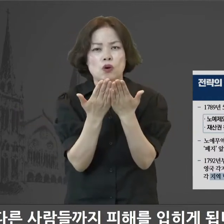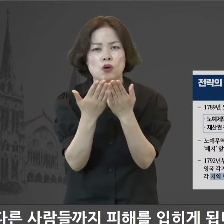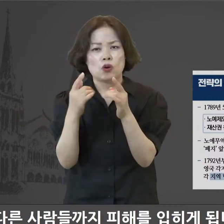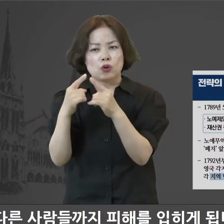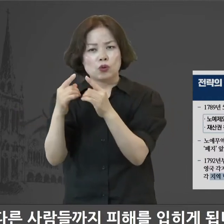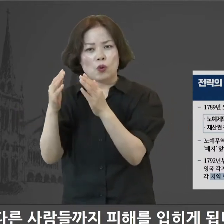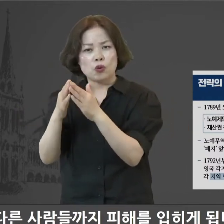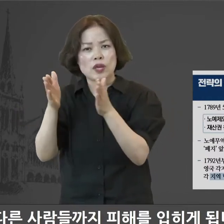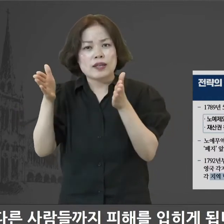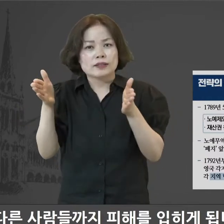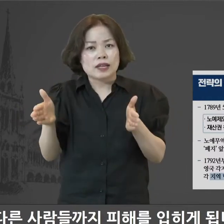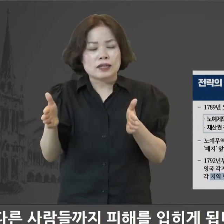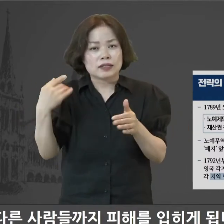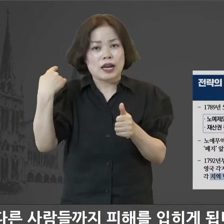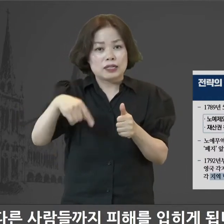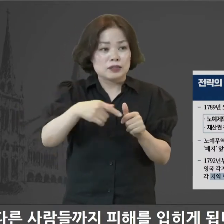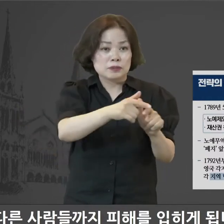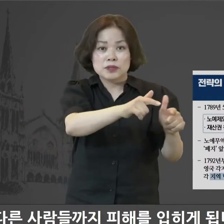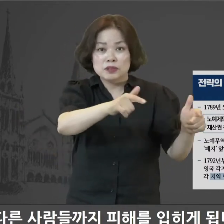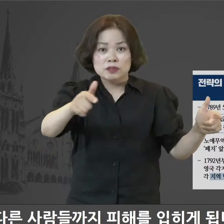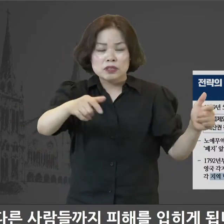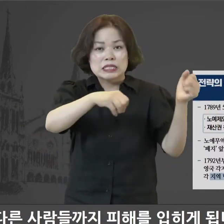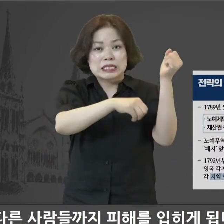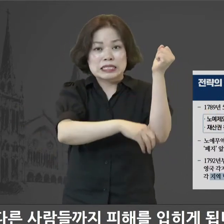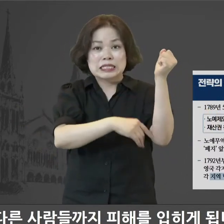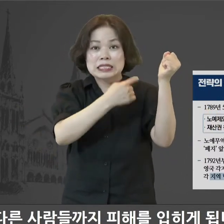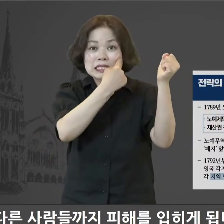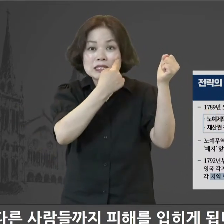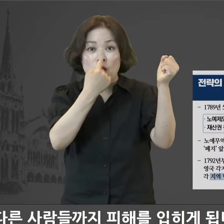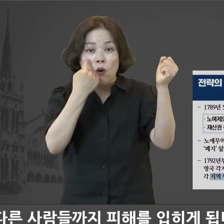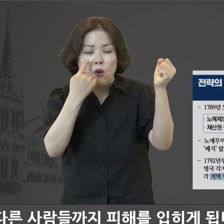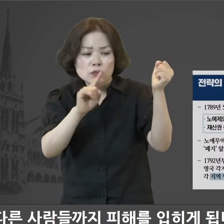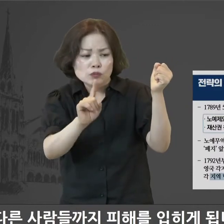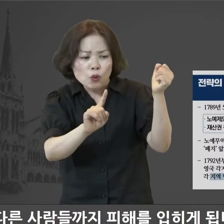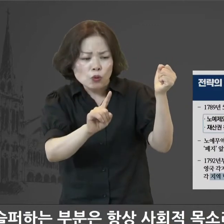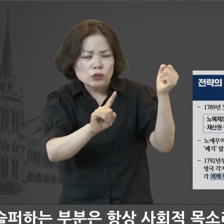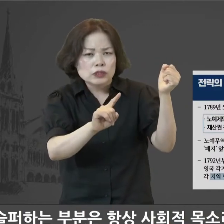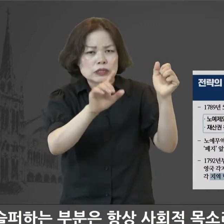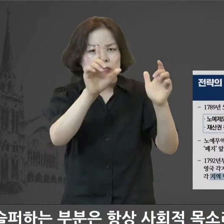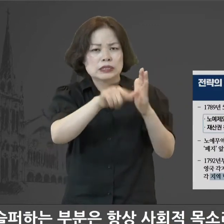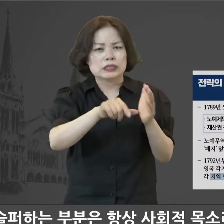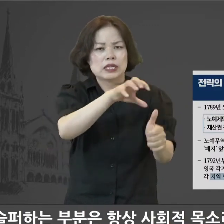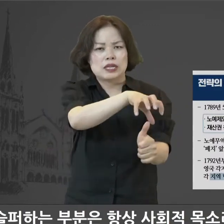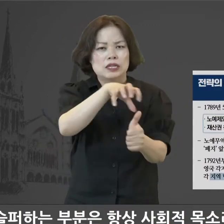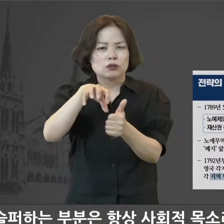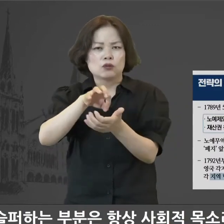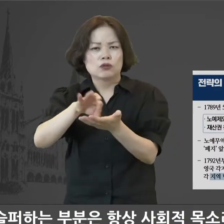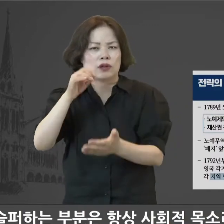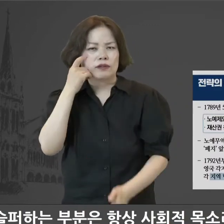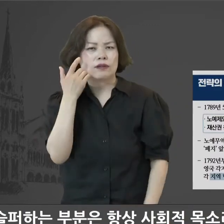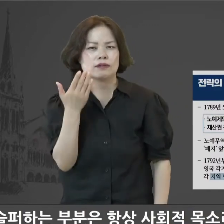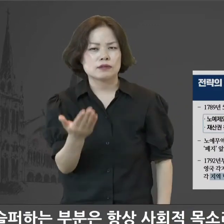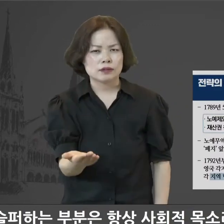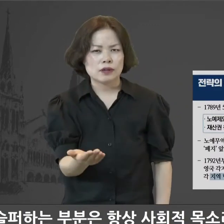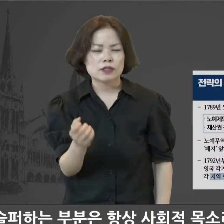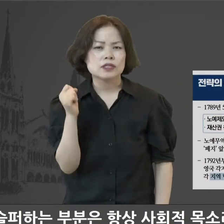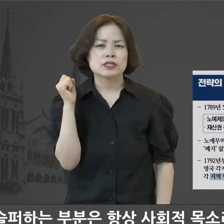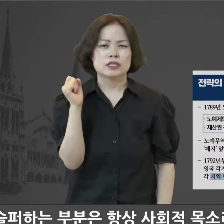사이의 가르침들을 근거로 무엇이 이 시대에 적용돼야 될 것인가를 고민해야 돼요. 근데